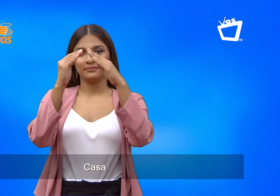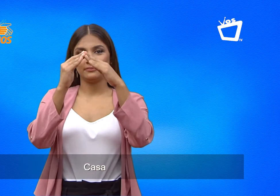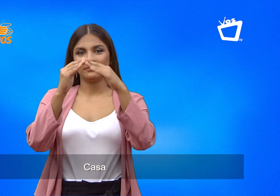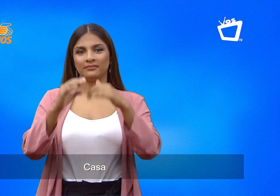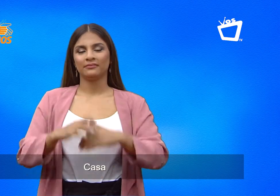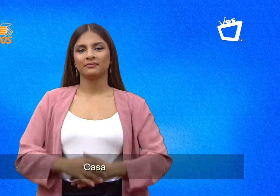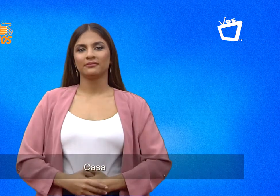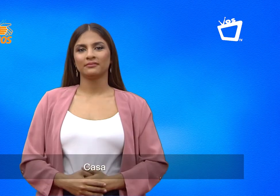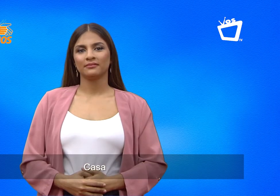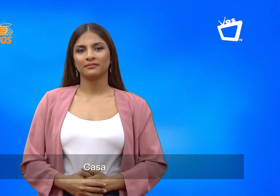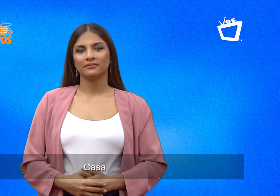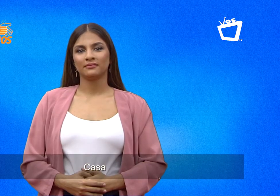Casa.